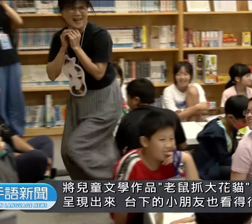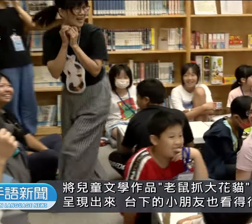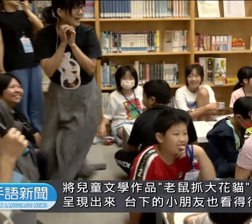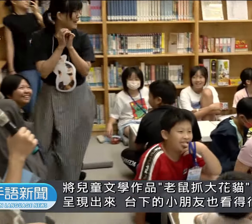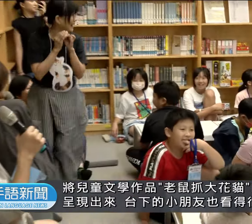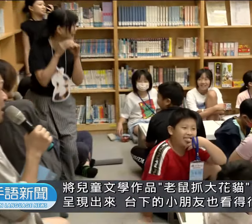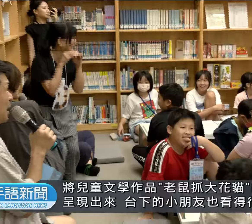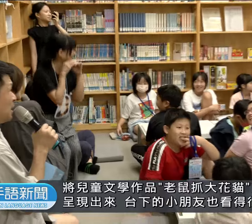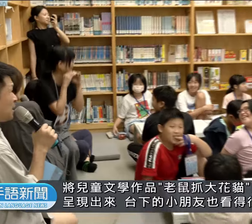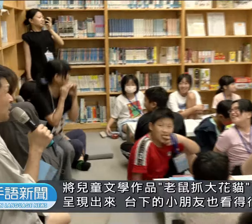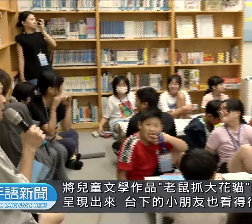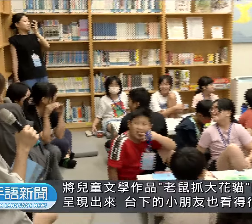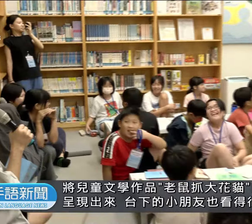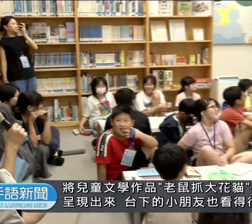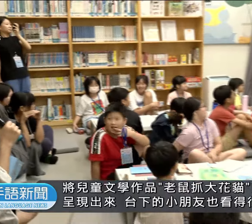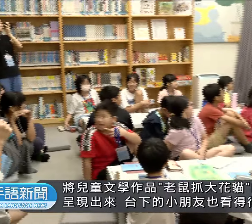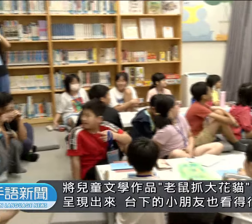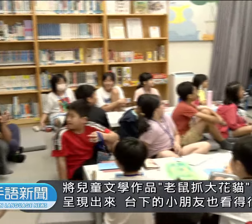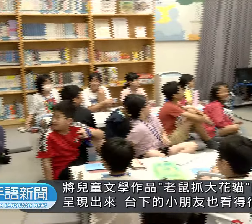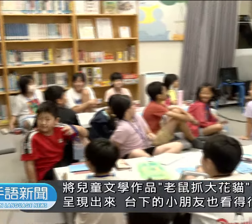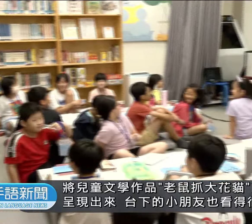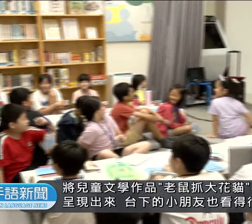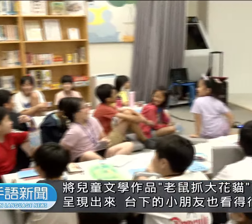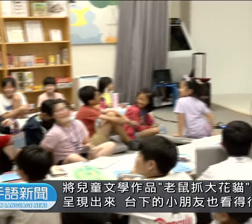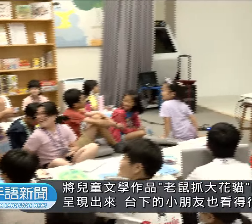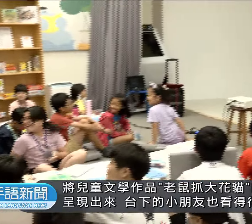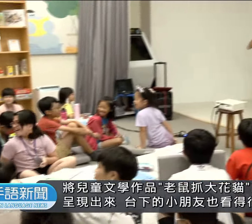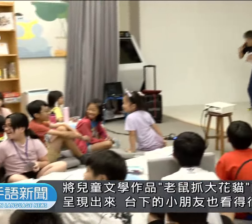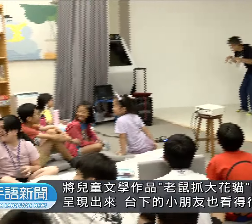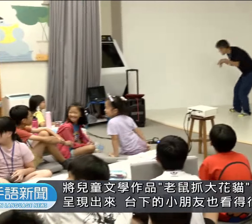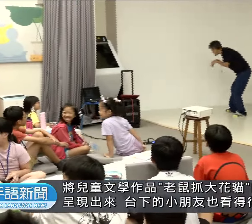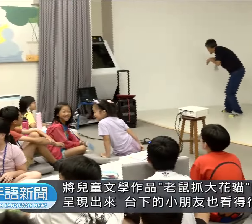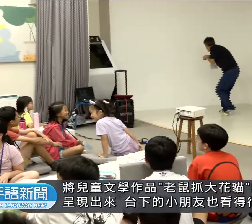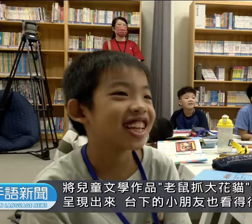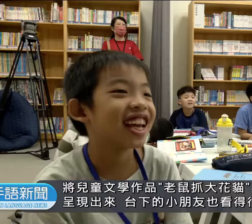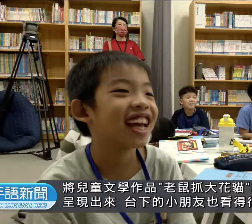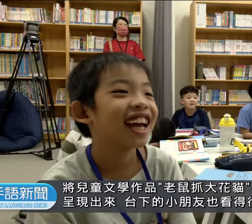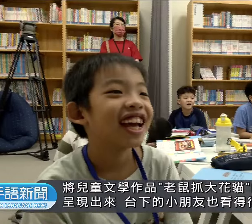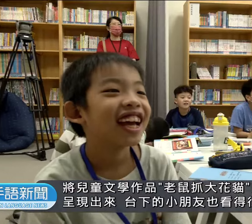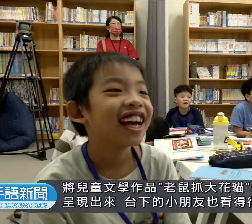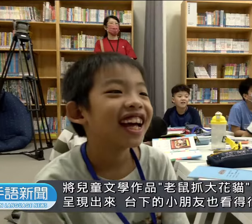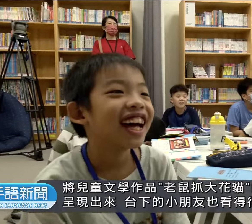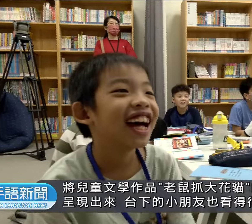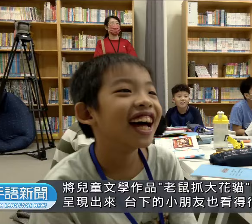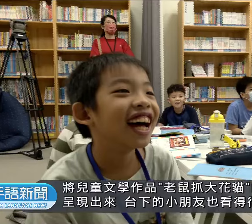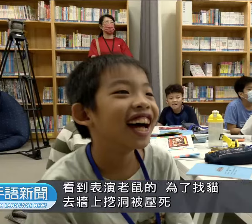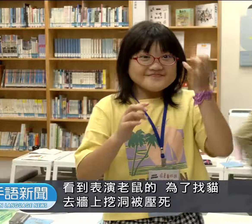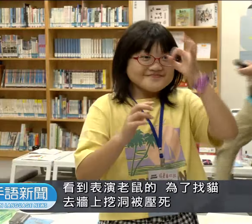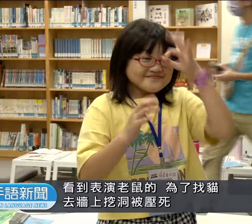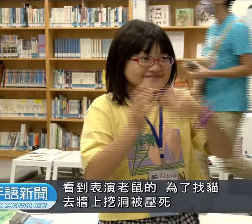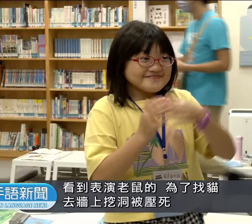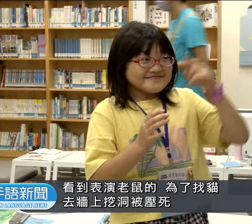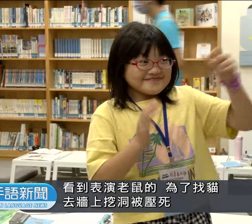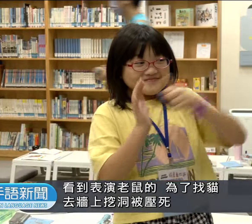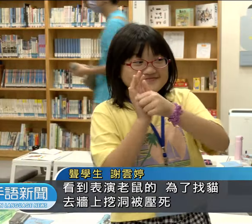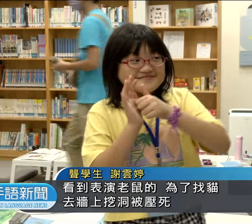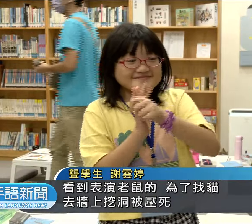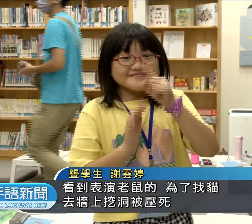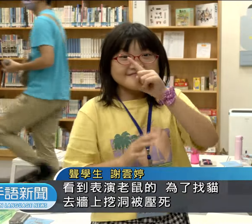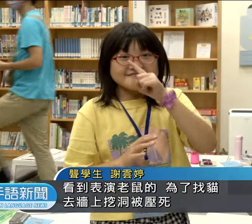作品《老鼠抓大花猫》的内容呈现出来，台下的小朋友也看得很开心。 看到表演老